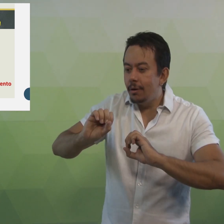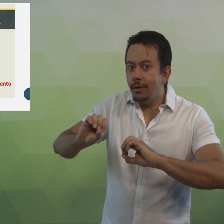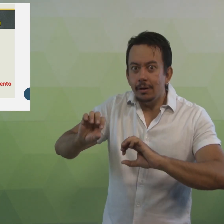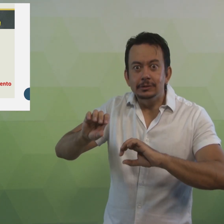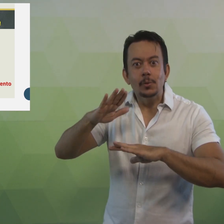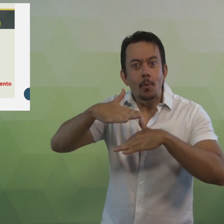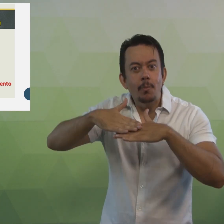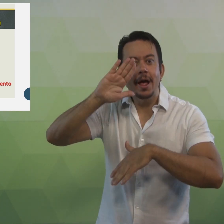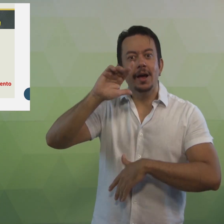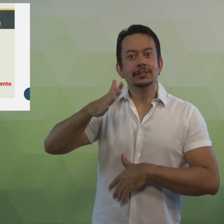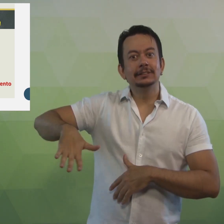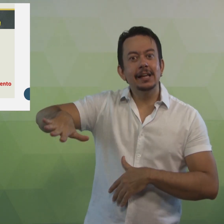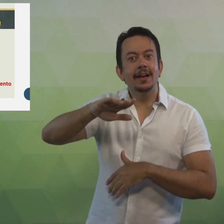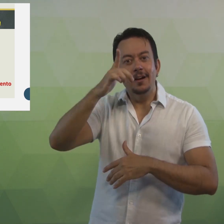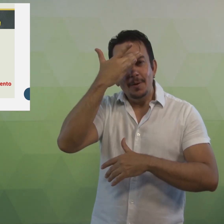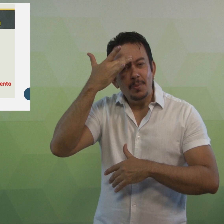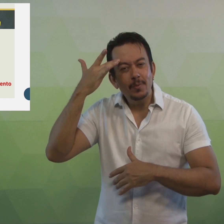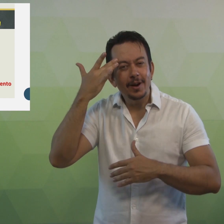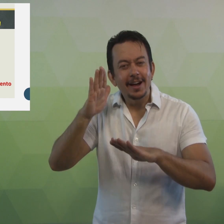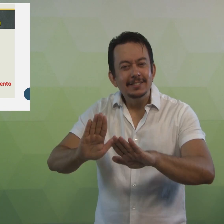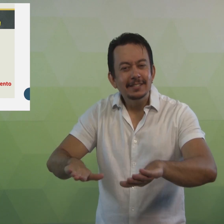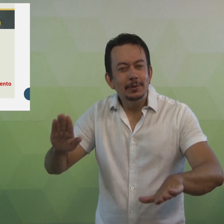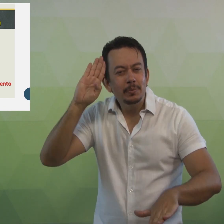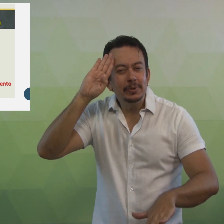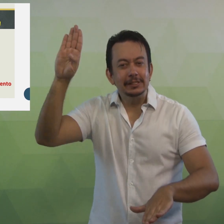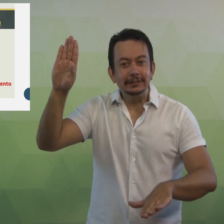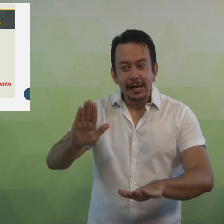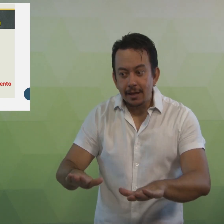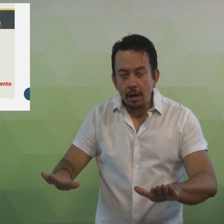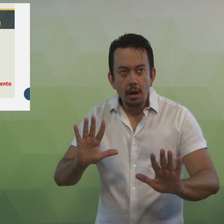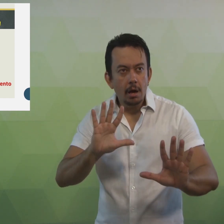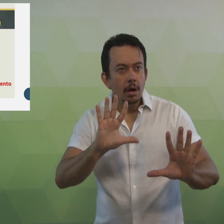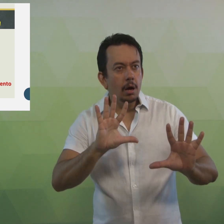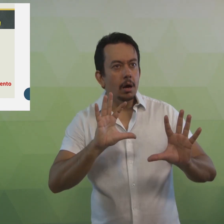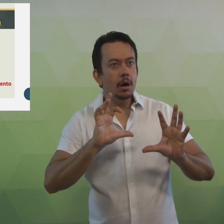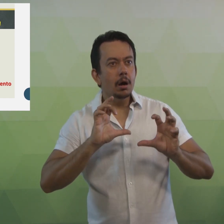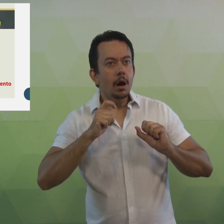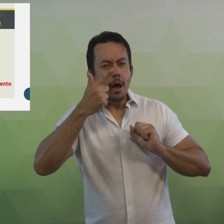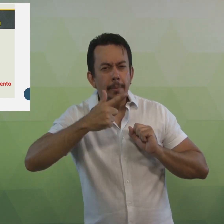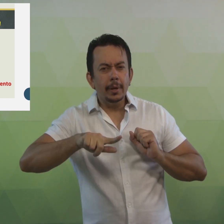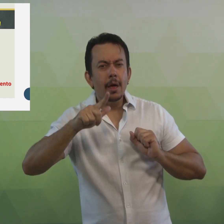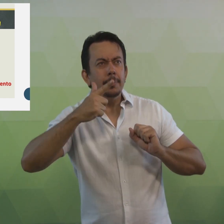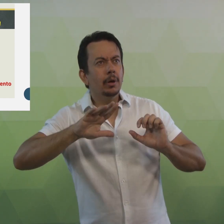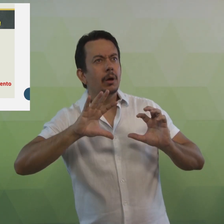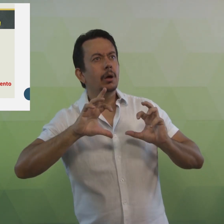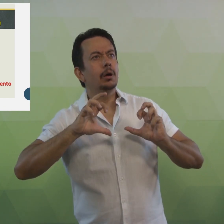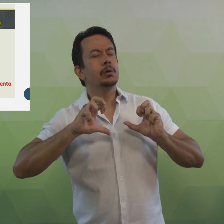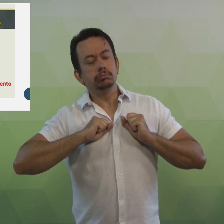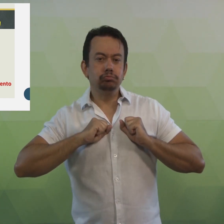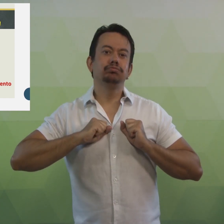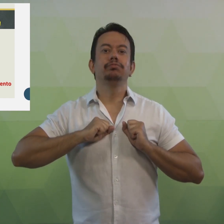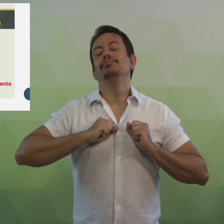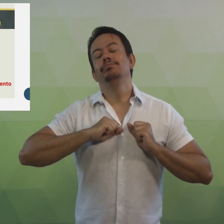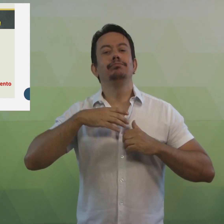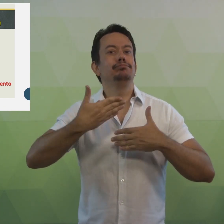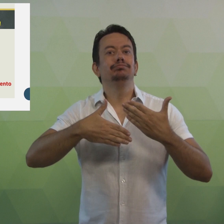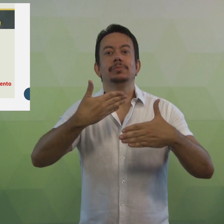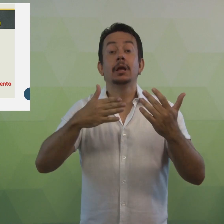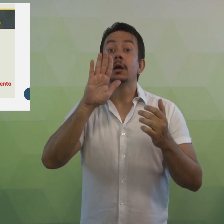água, porque foi uma repetição diária que aconteceu. Isso acontece muito com as crianças, a gente observa que a criança vai adquirindo